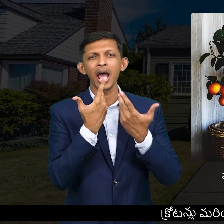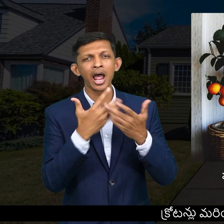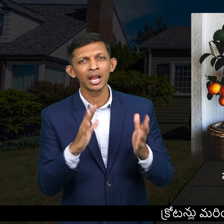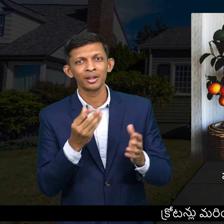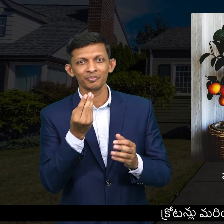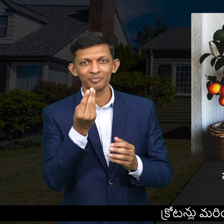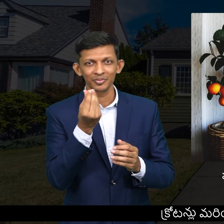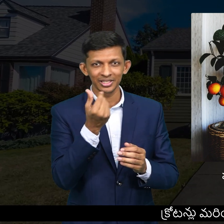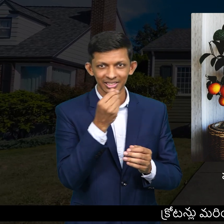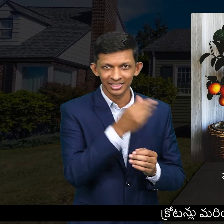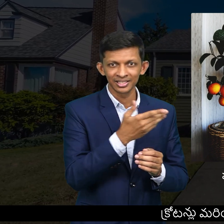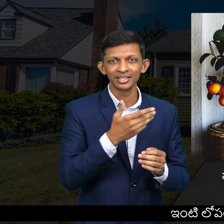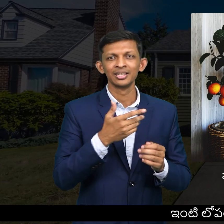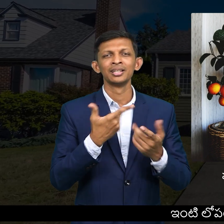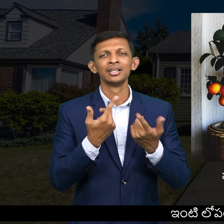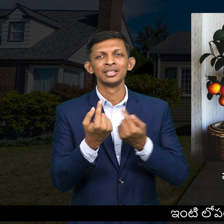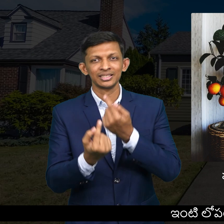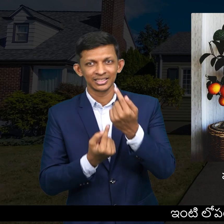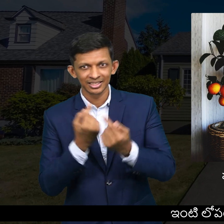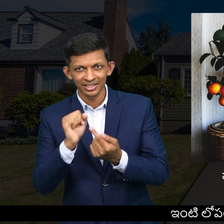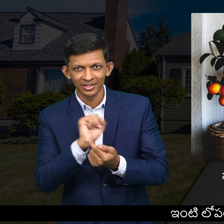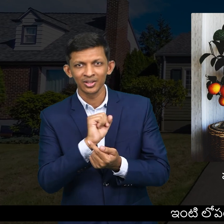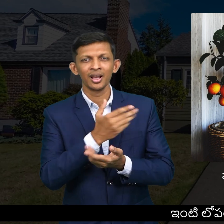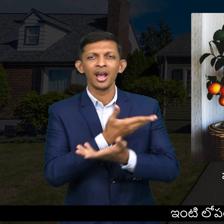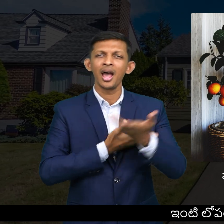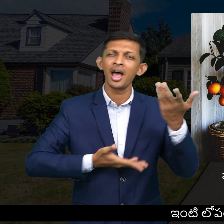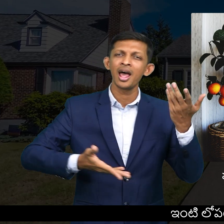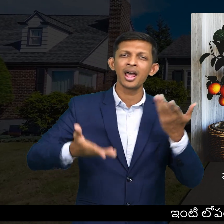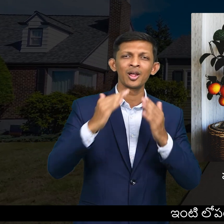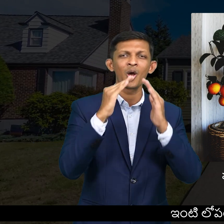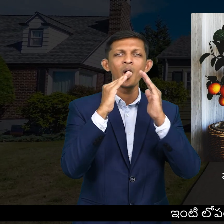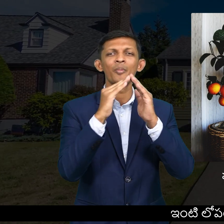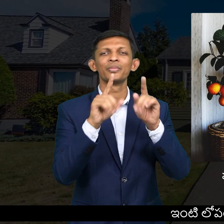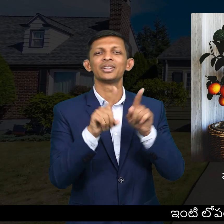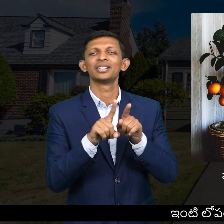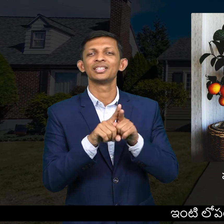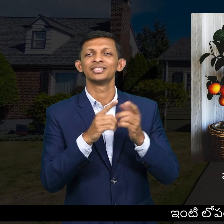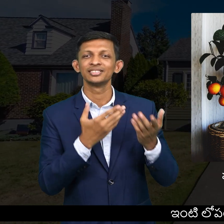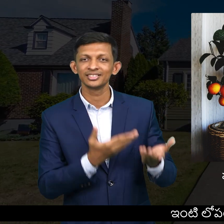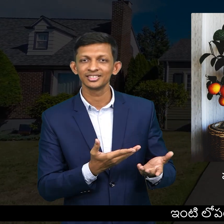మరియు మనీ ప్లాంట్లను ఇంటి లోపల పెంచుకుంటాం.